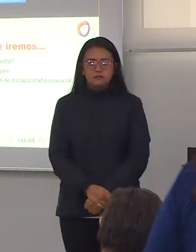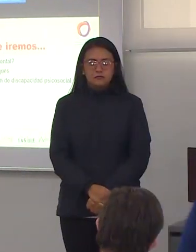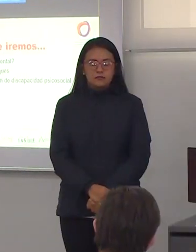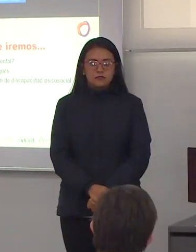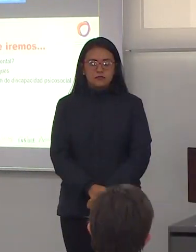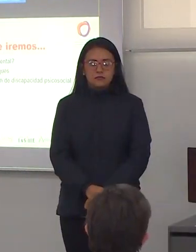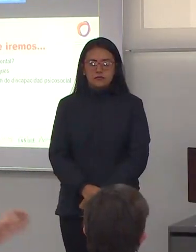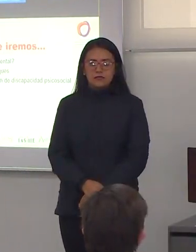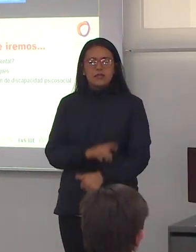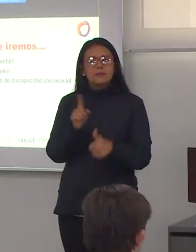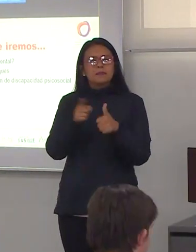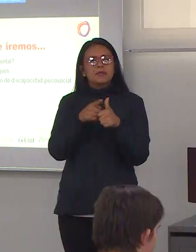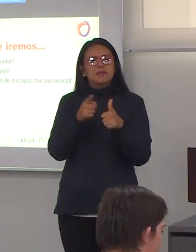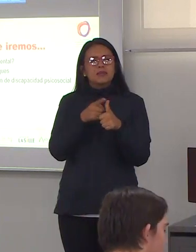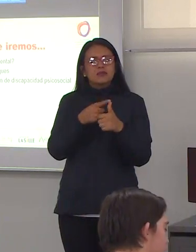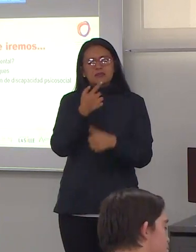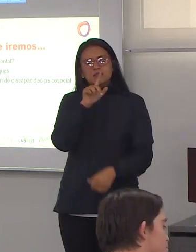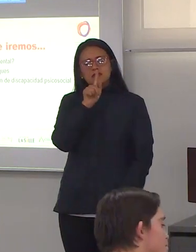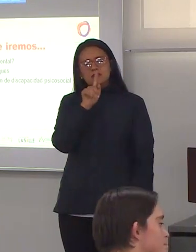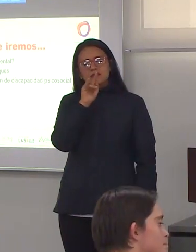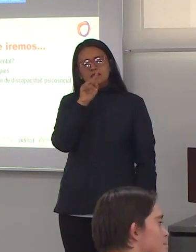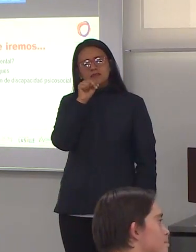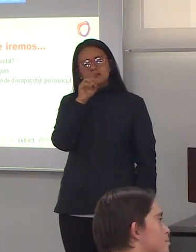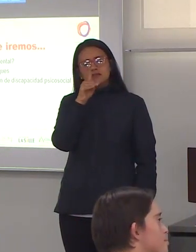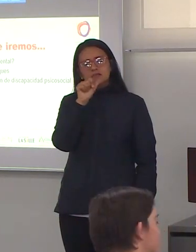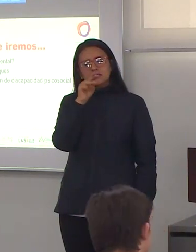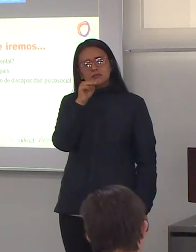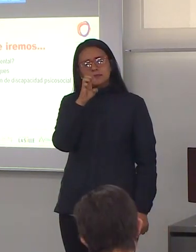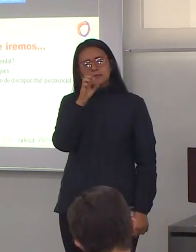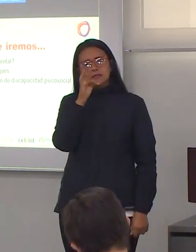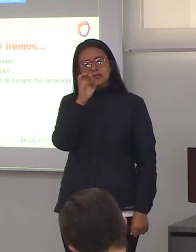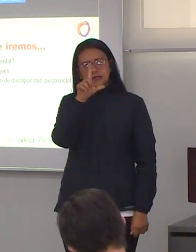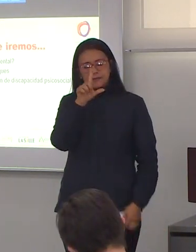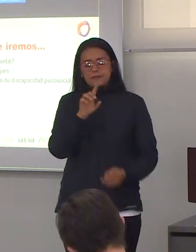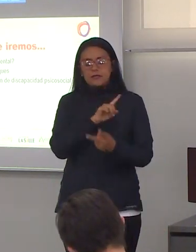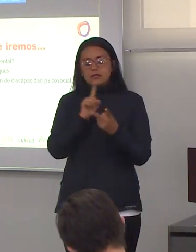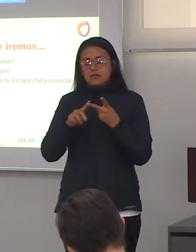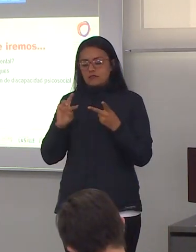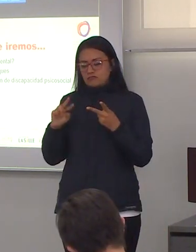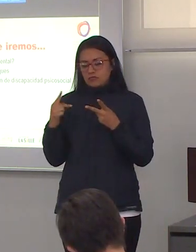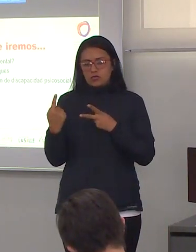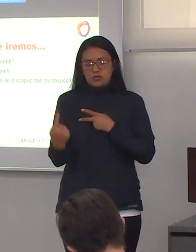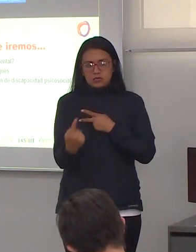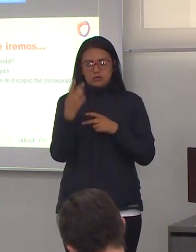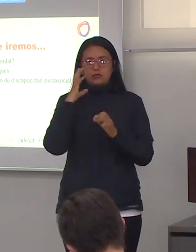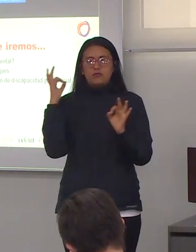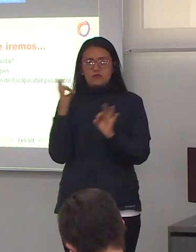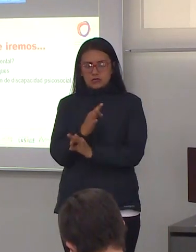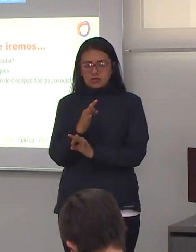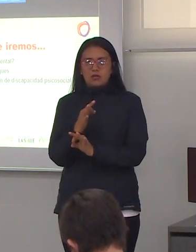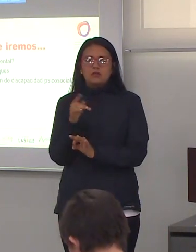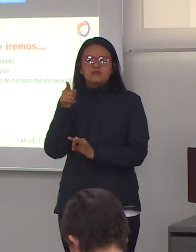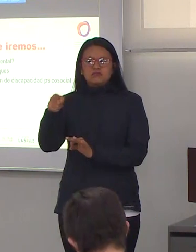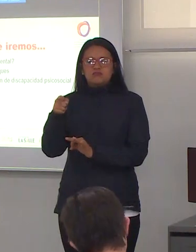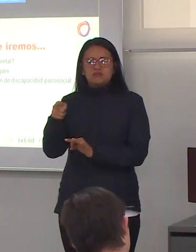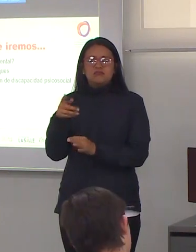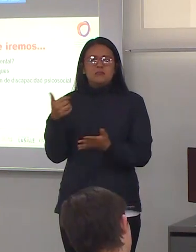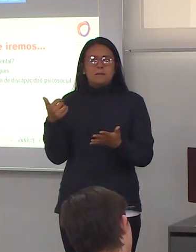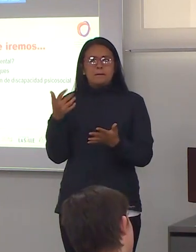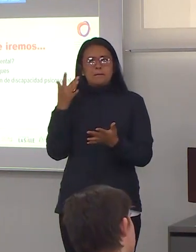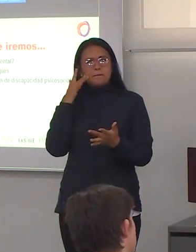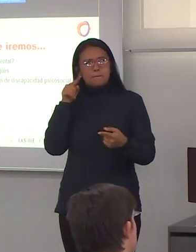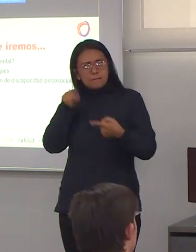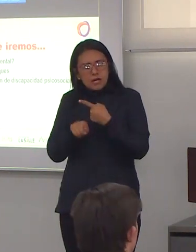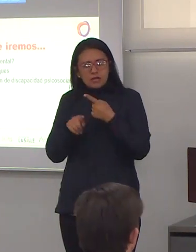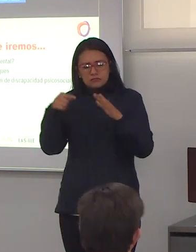primero que es fundamental segundo evolución de enfoques vamos a trabajar un poco sobre esto dándole más